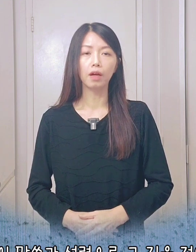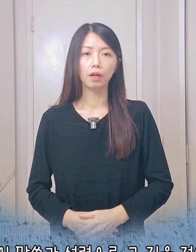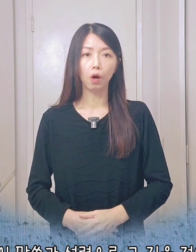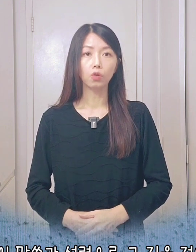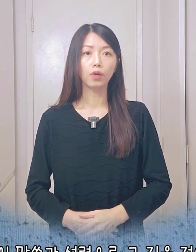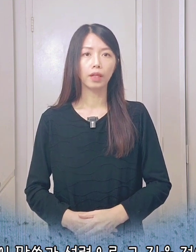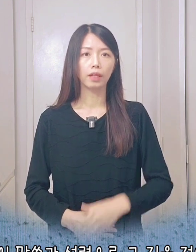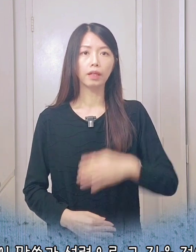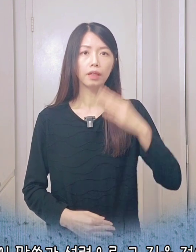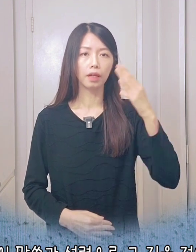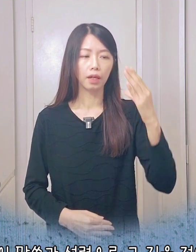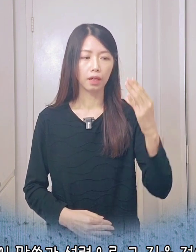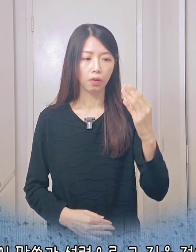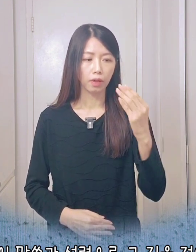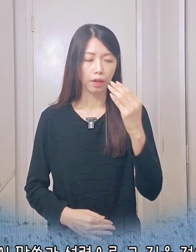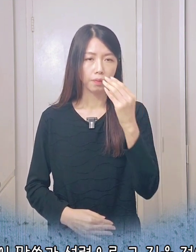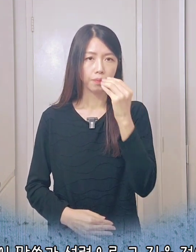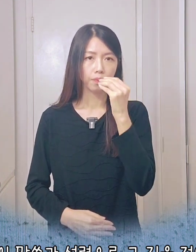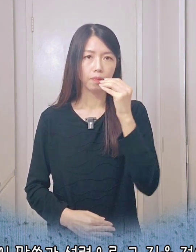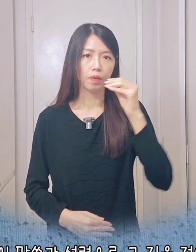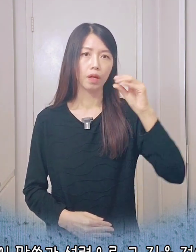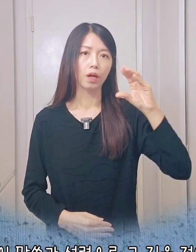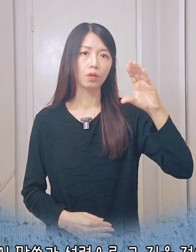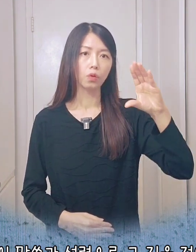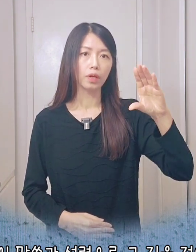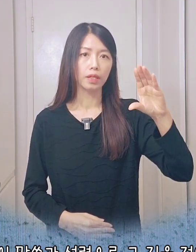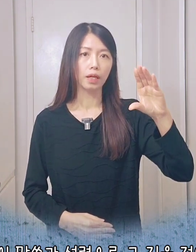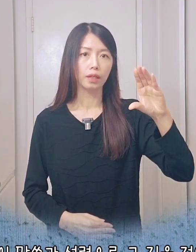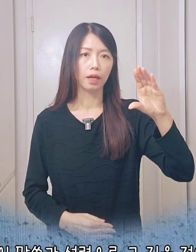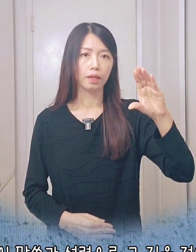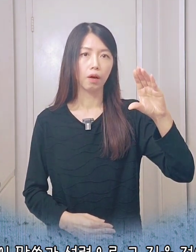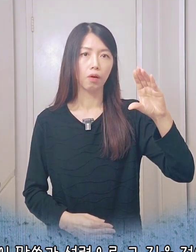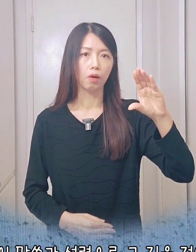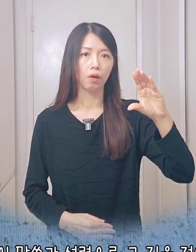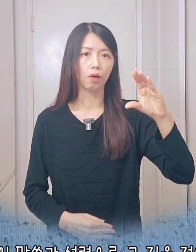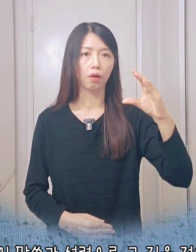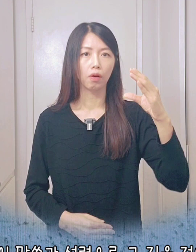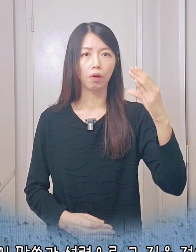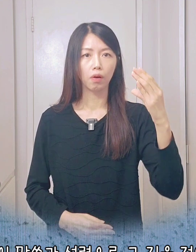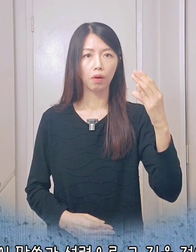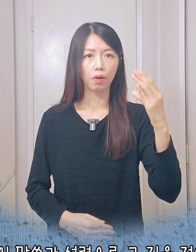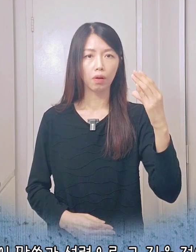되는데요. 거룩하다는 이렇게 손을 이 상태에서